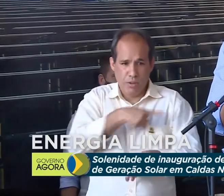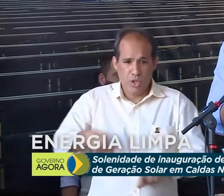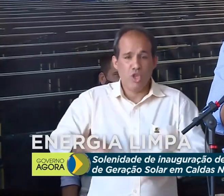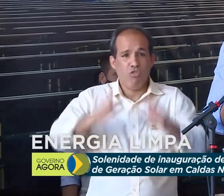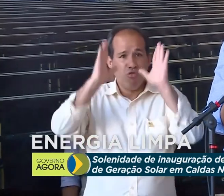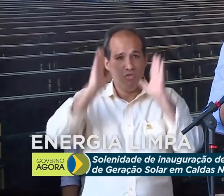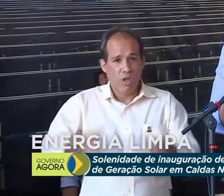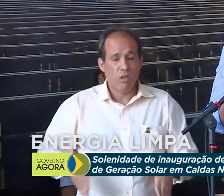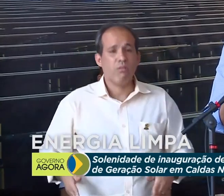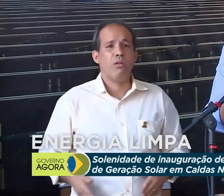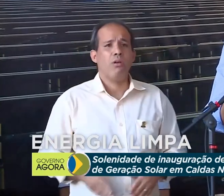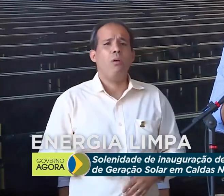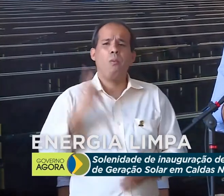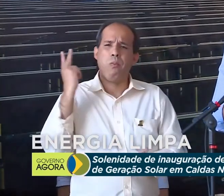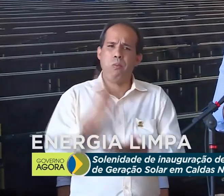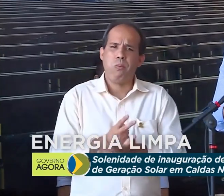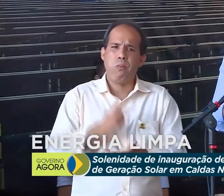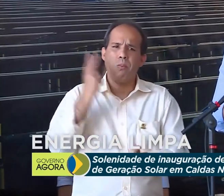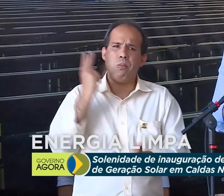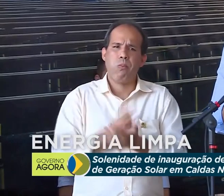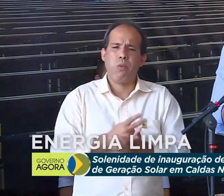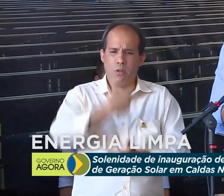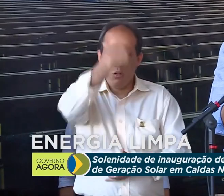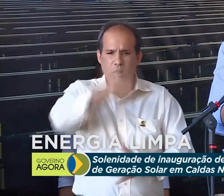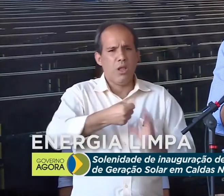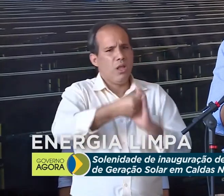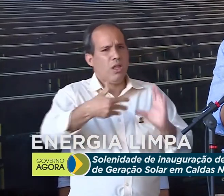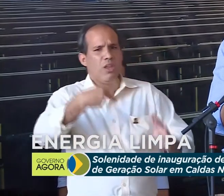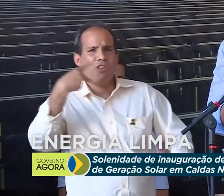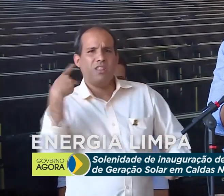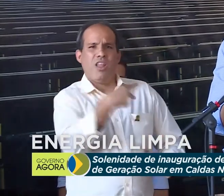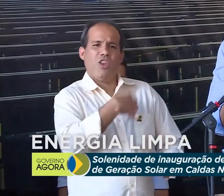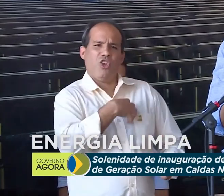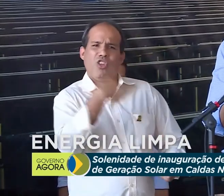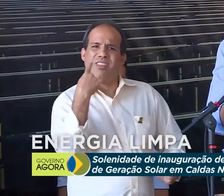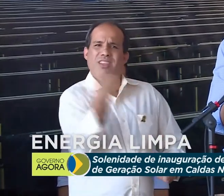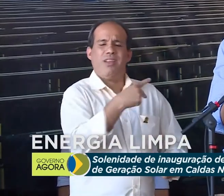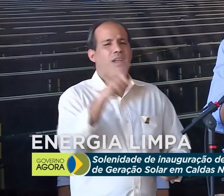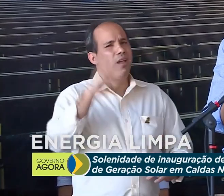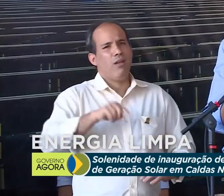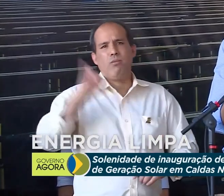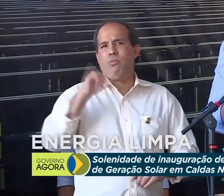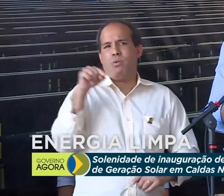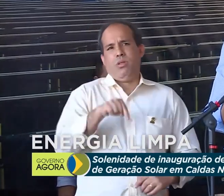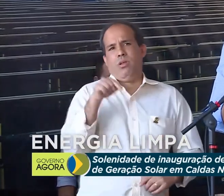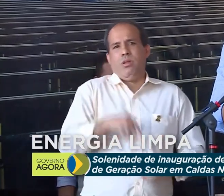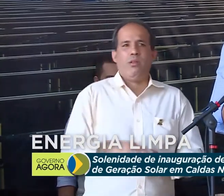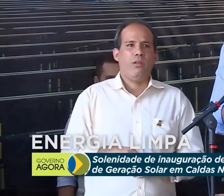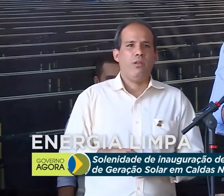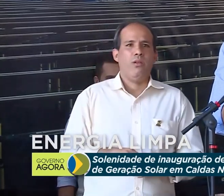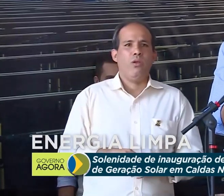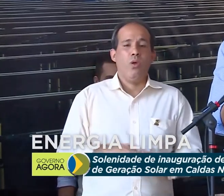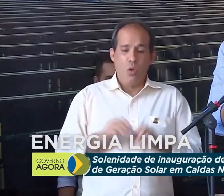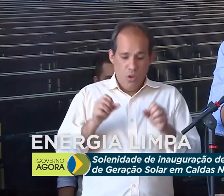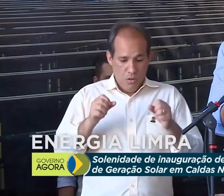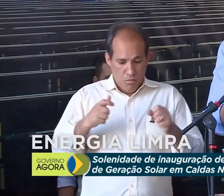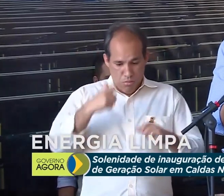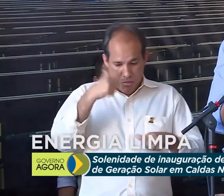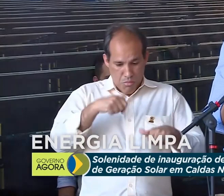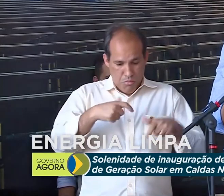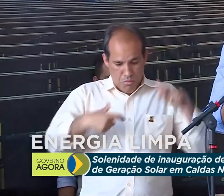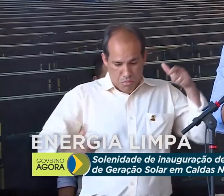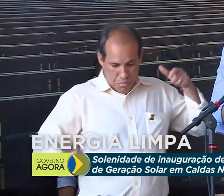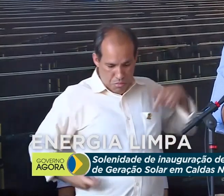República, continuasse com essa sua característica. Isso é fundamental. O poder não mudou o